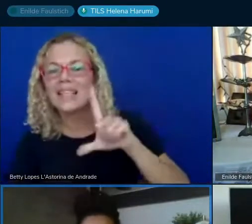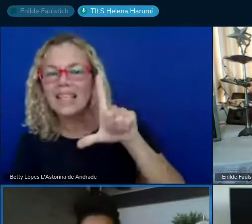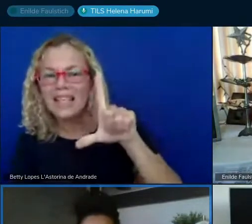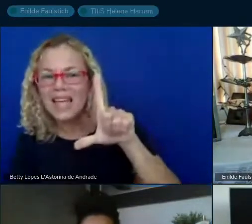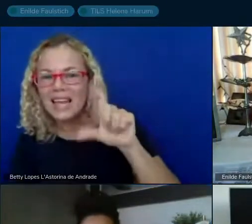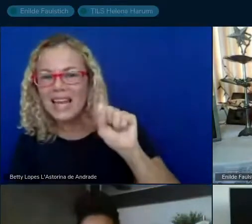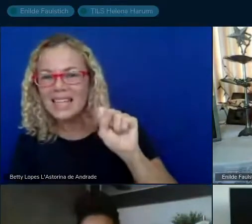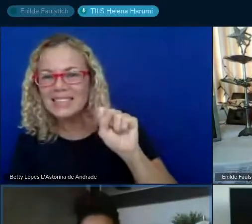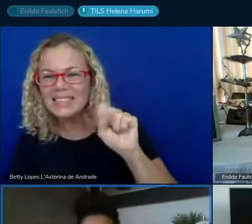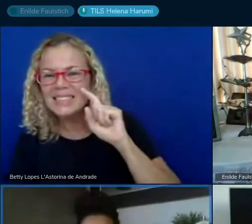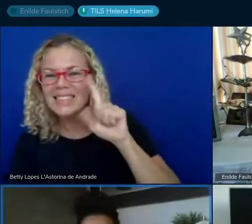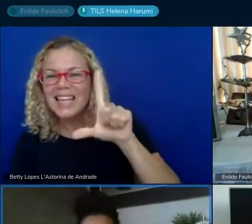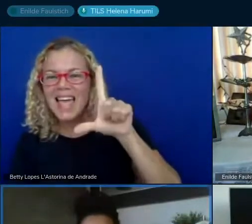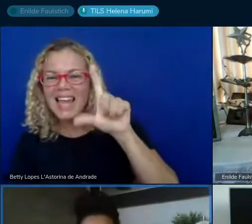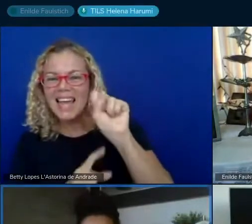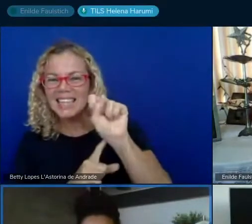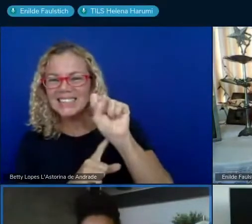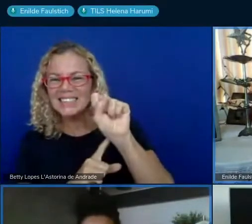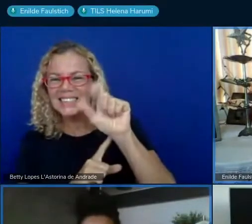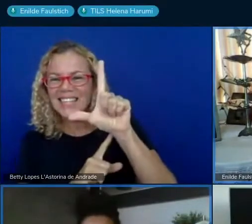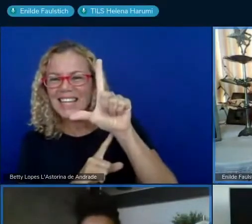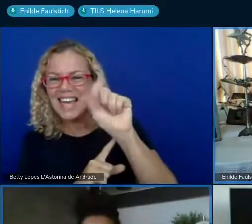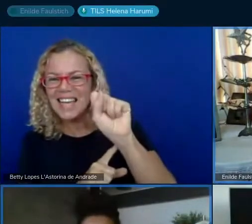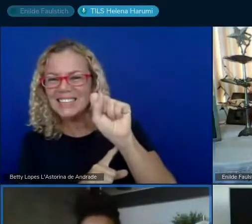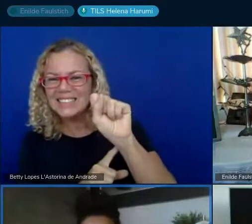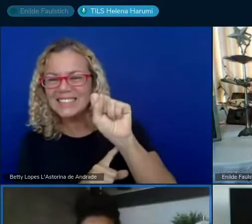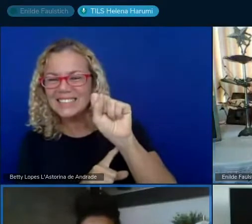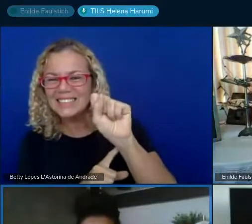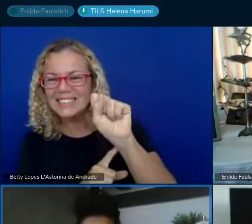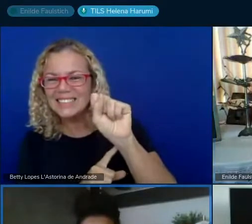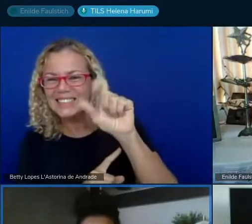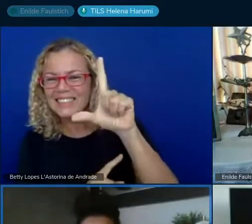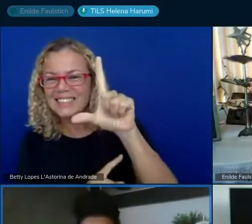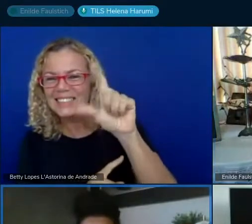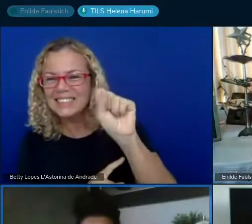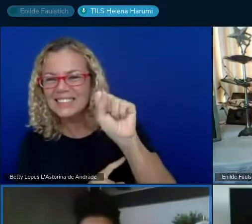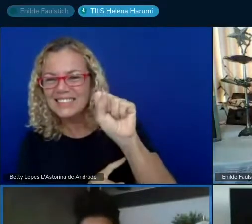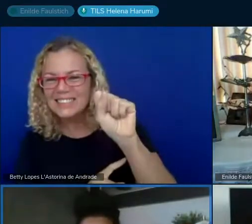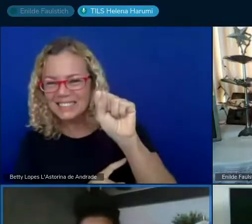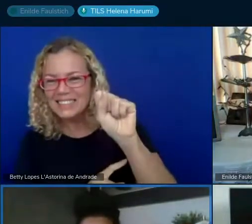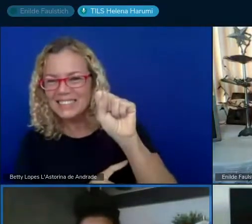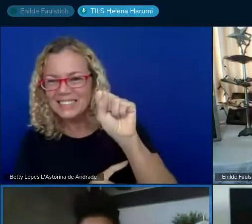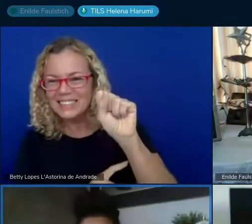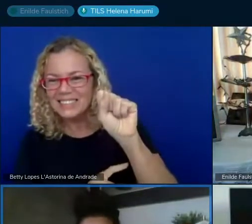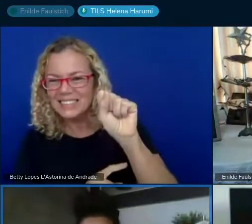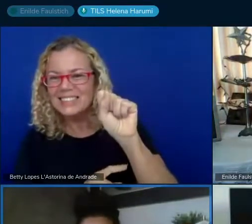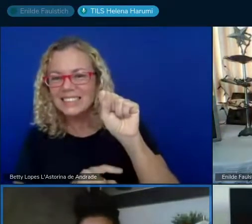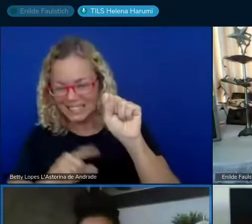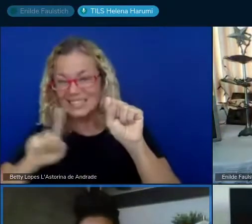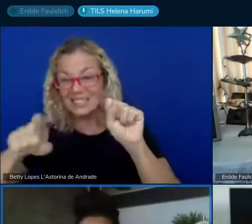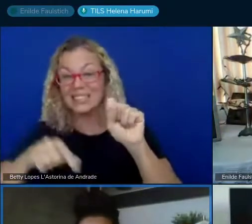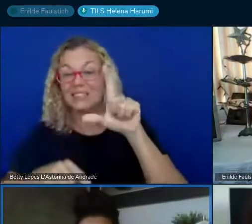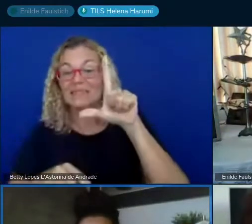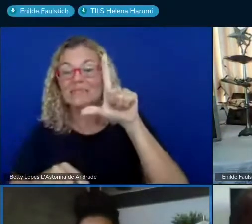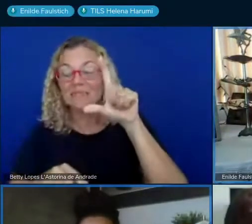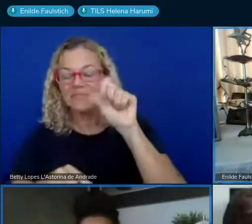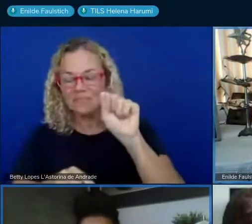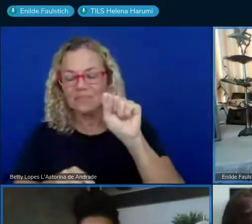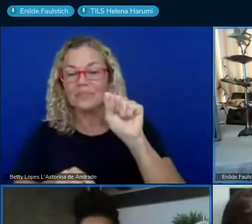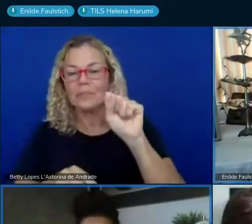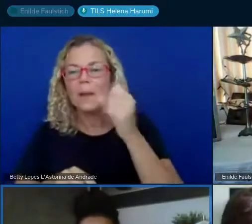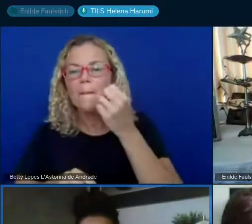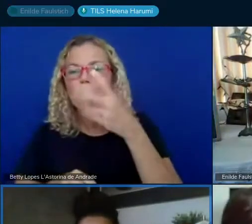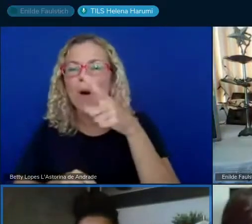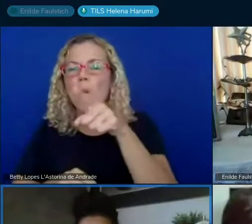citar, ele faz uma citação sobre LS, que é uma sigla que ele escreve no corpo